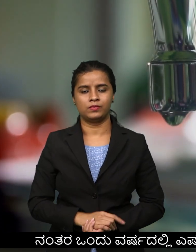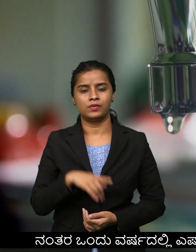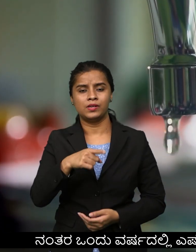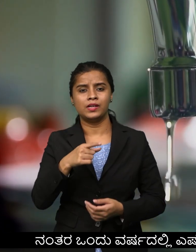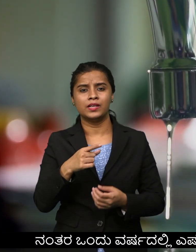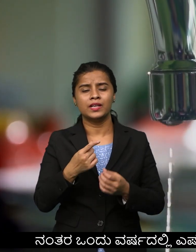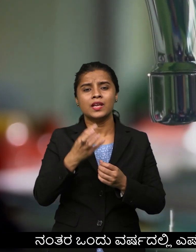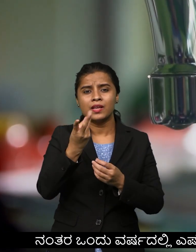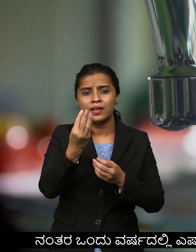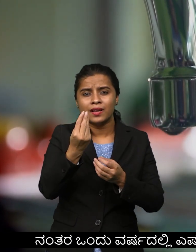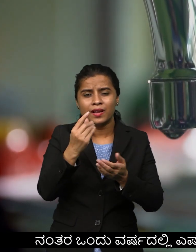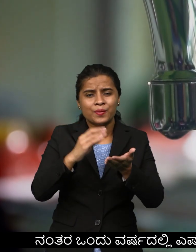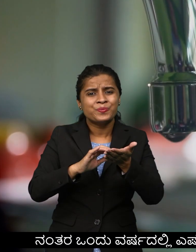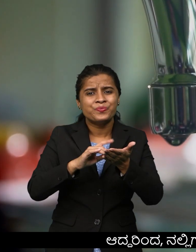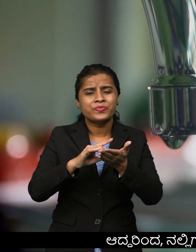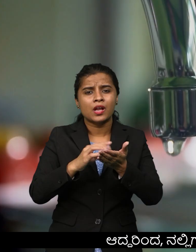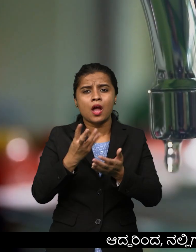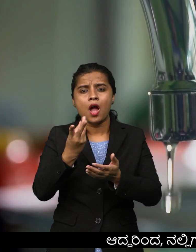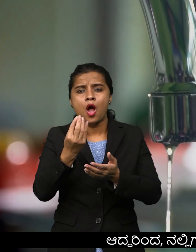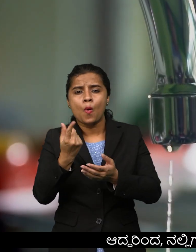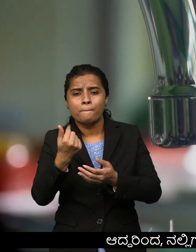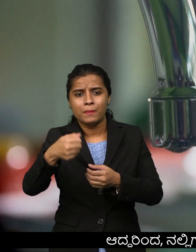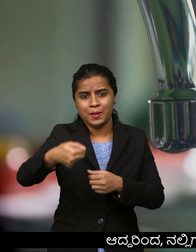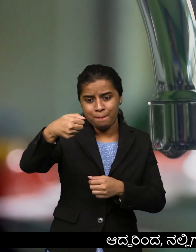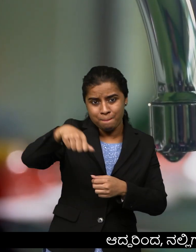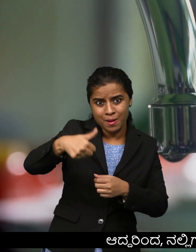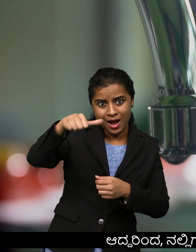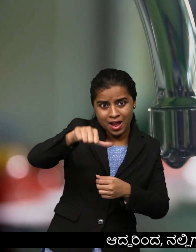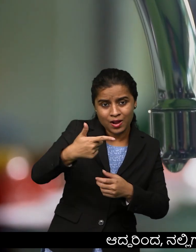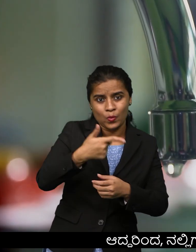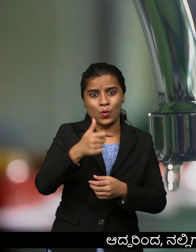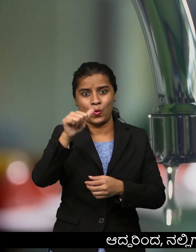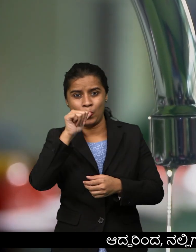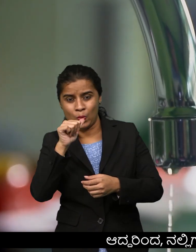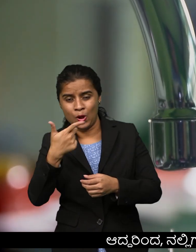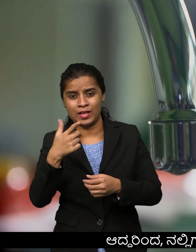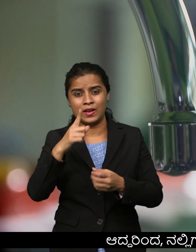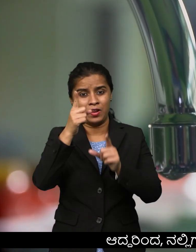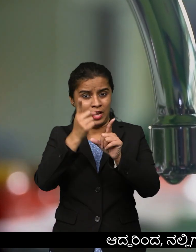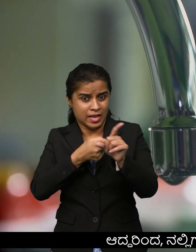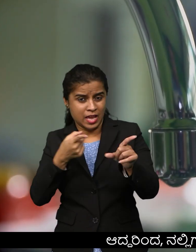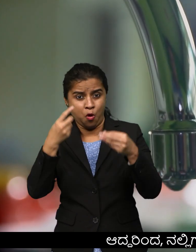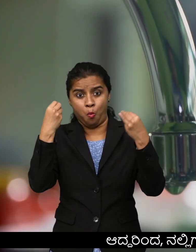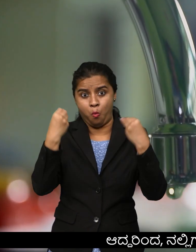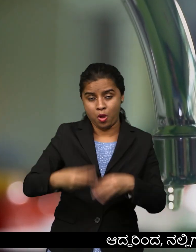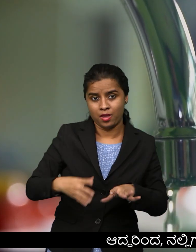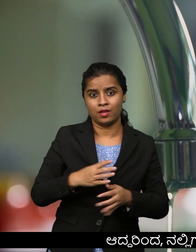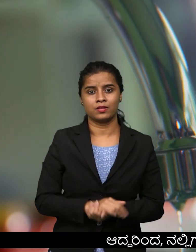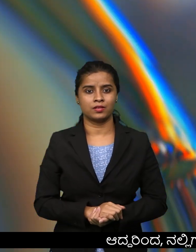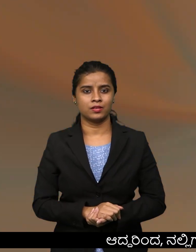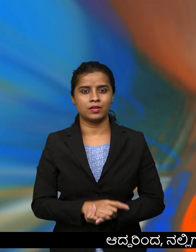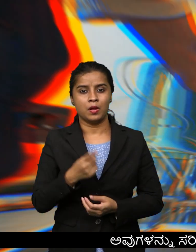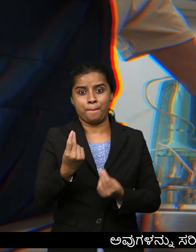ಎಂದು ಲೆಕ್ಕ ಹಾಕಿ. ಆದ್ದರಿಂದ ನಲ್ಲಿಗಳು ಯಾವುದೇ